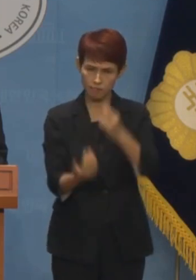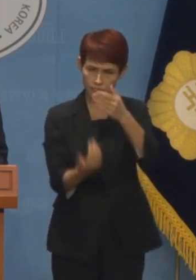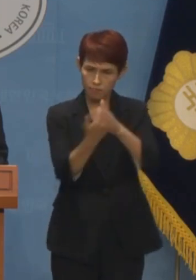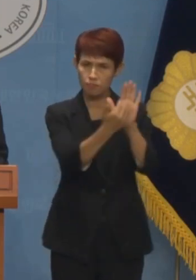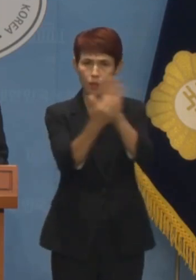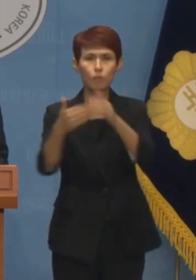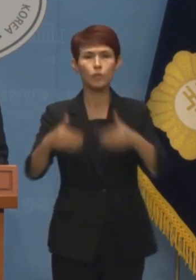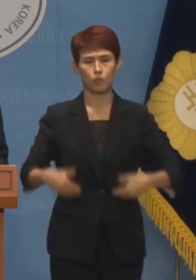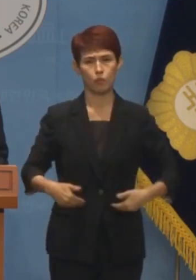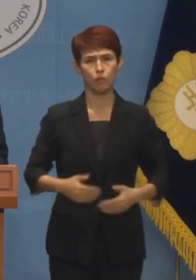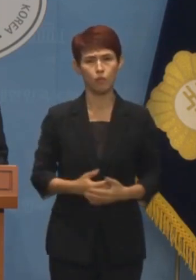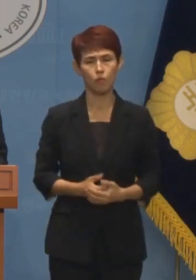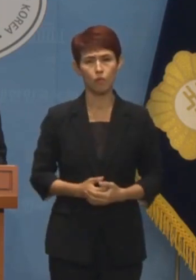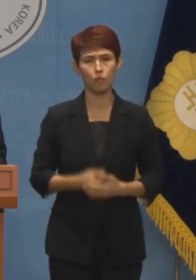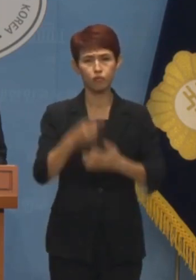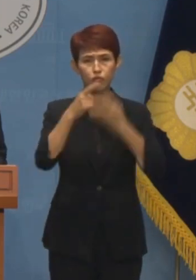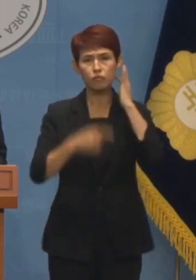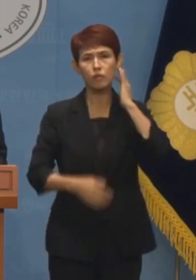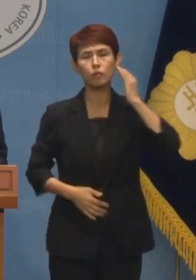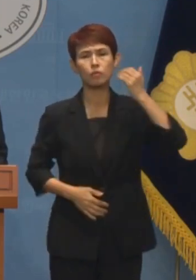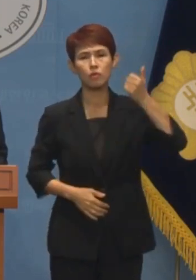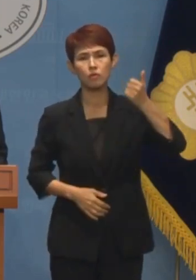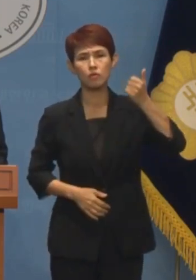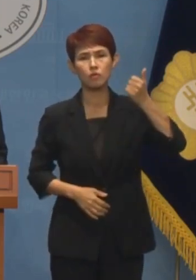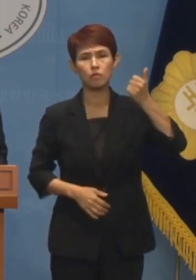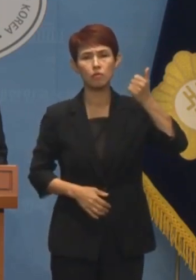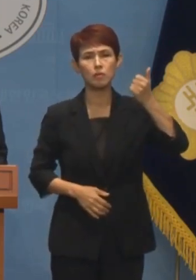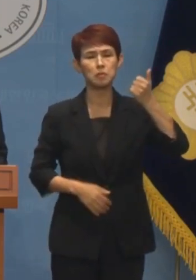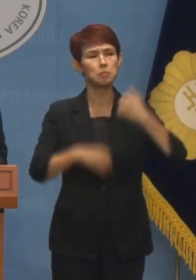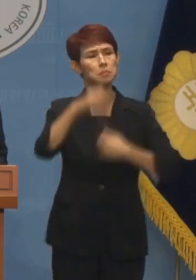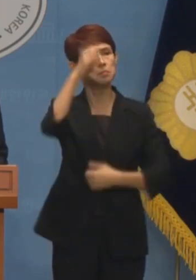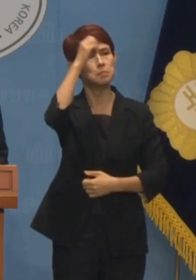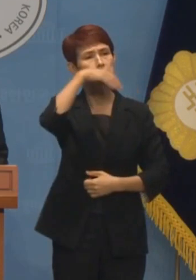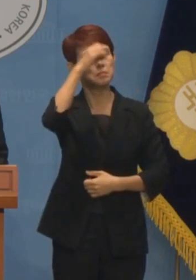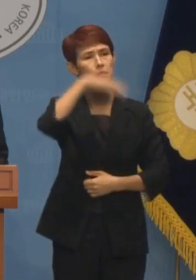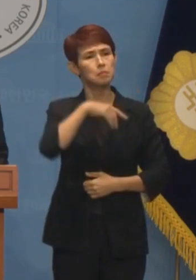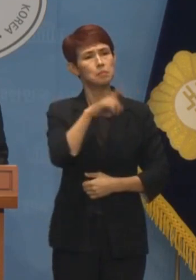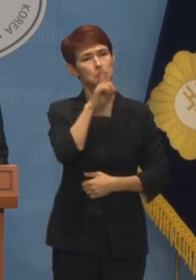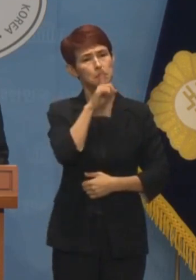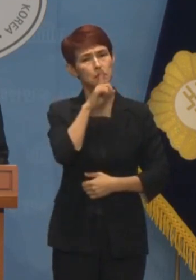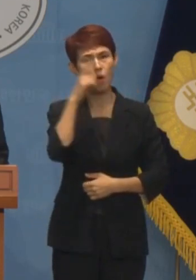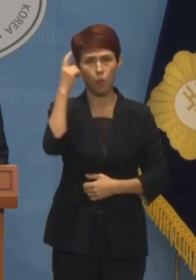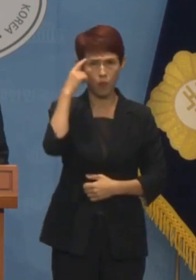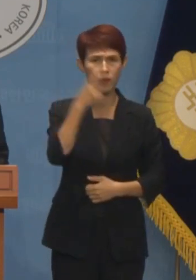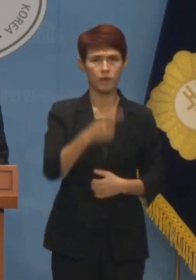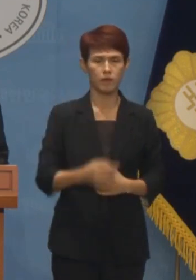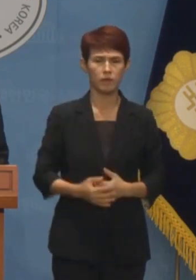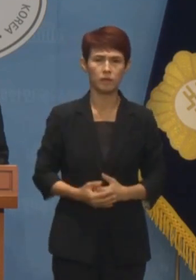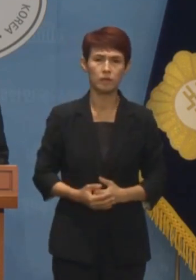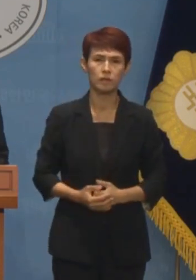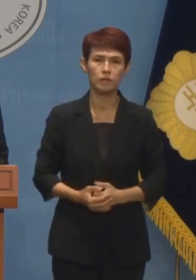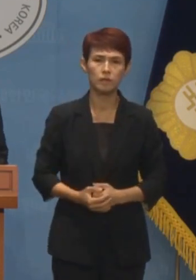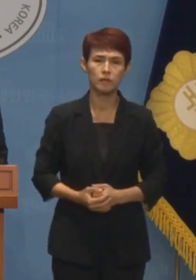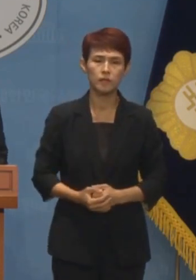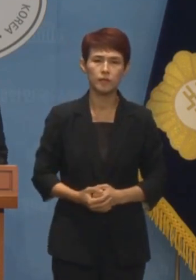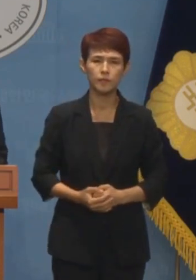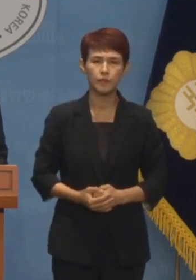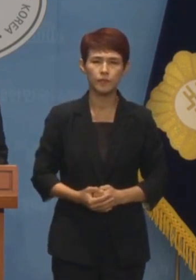도 왜 윤석 대통령은 무책임하게 침묵으로 일관하고 있는